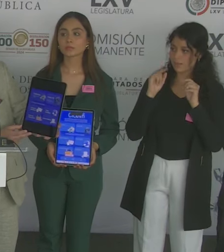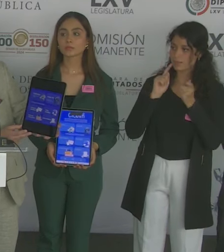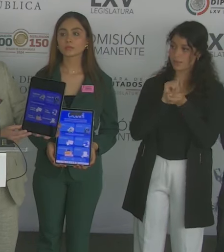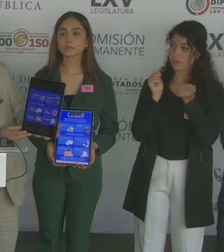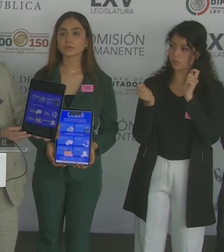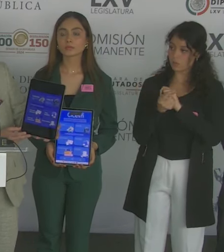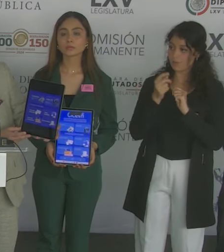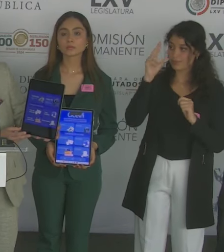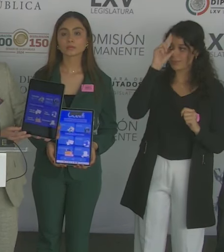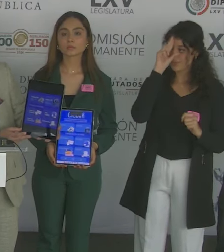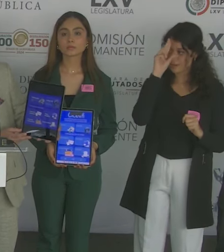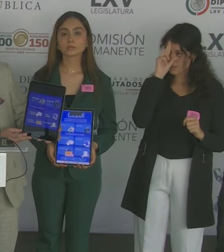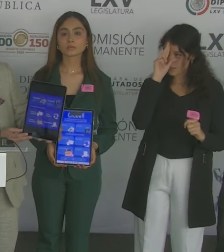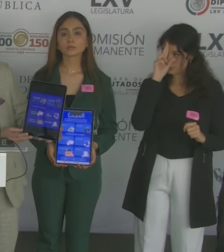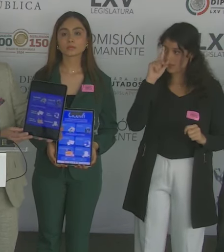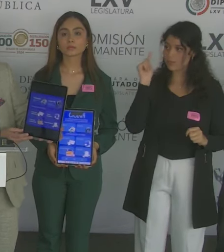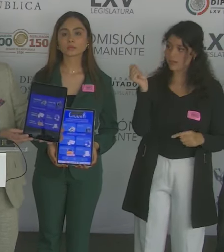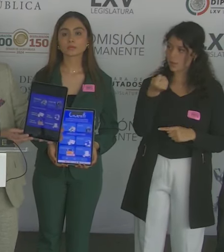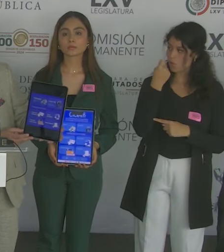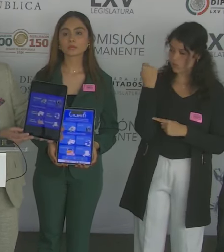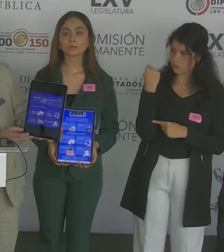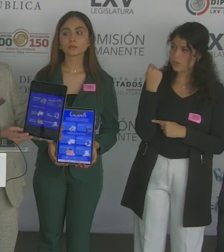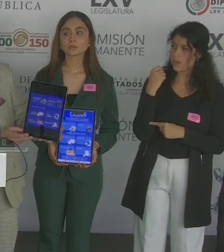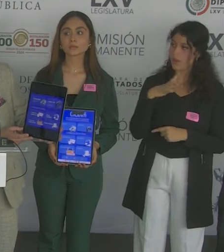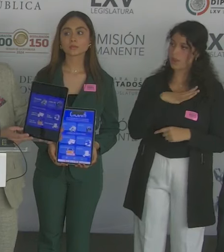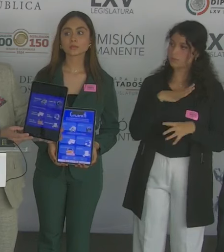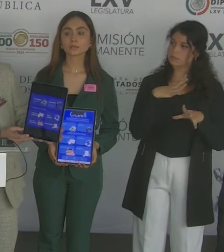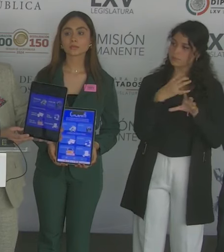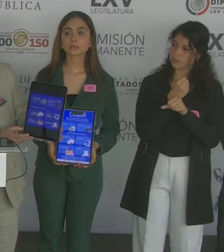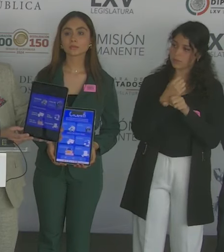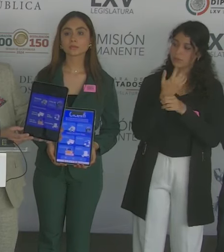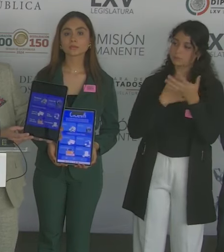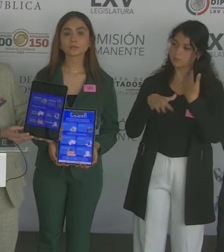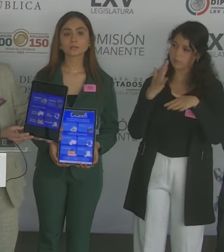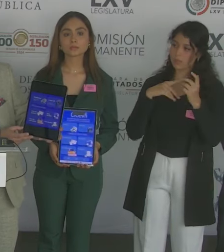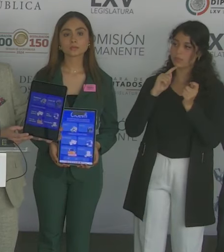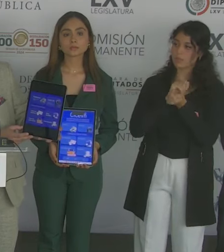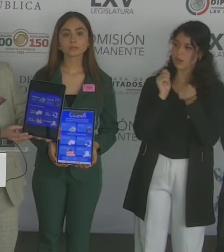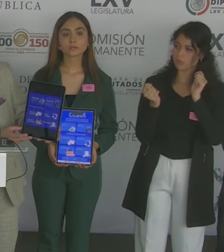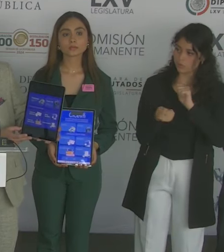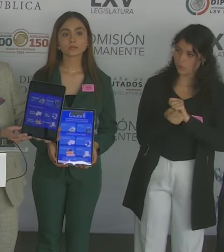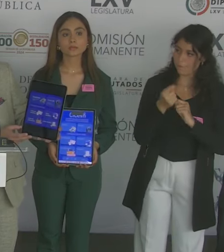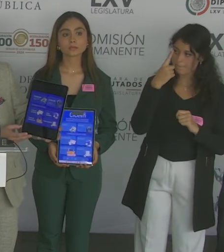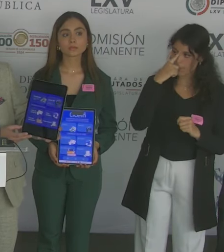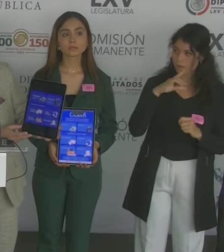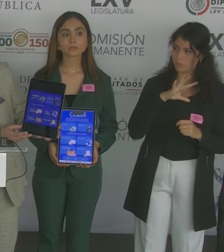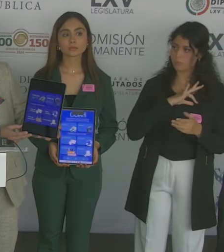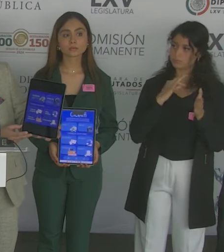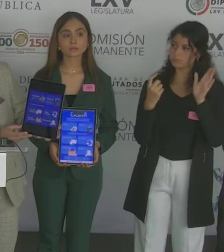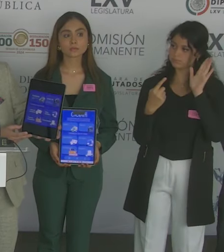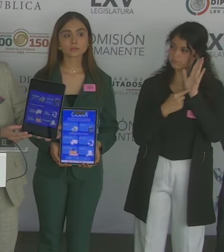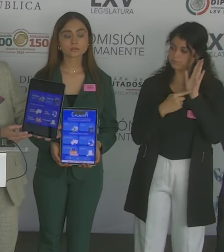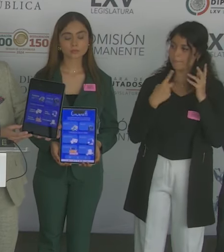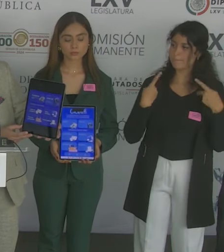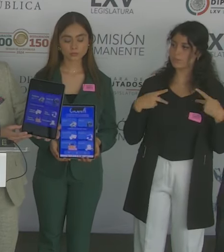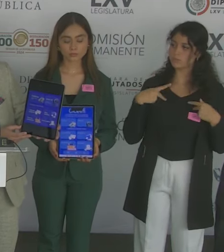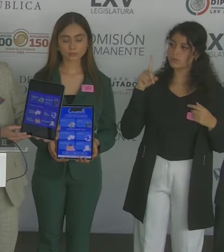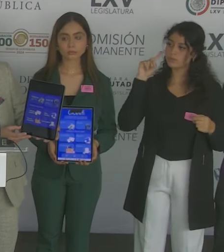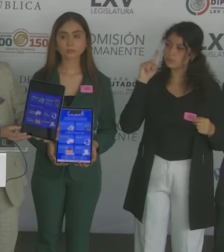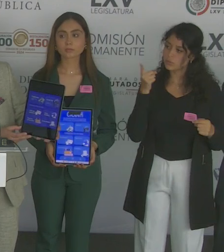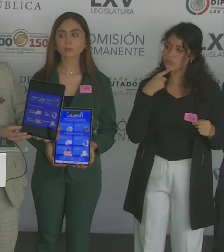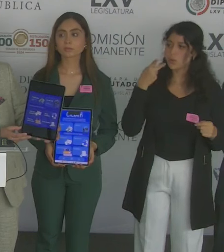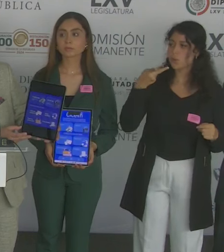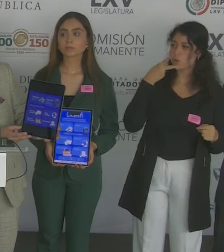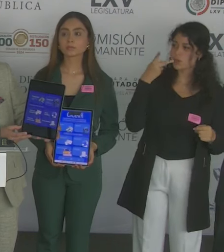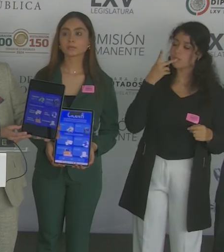Inteligencia artificial va a poder detectar las señas y las va a traducir a texto para que las personas oyentes tengamos una respuesta en el segundo